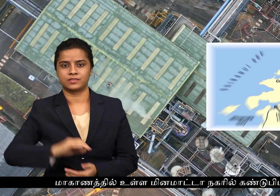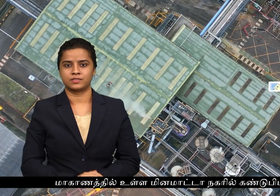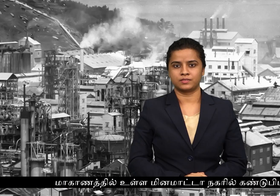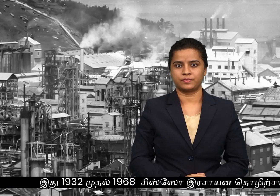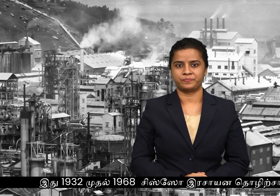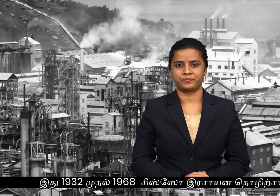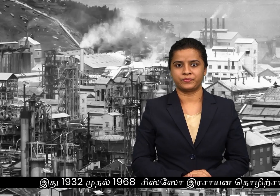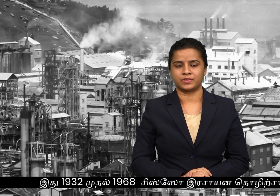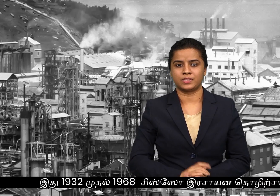இது